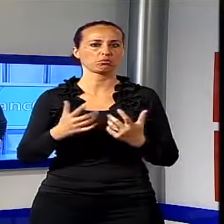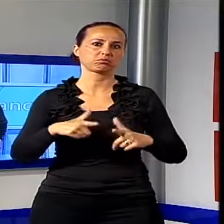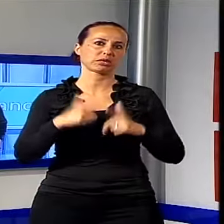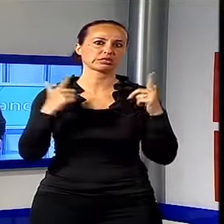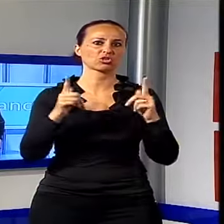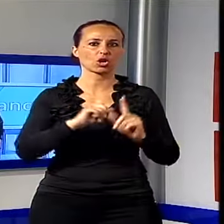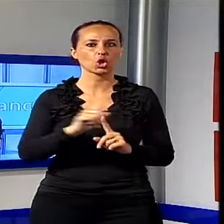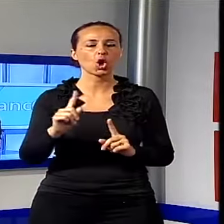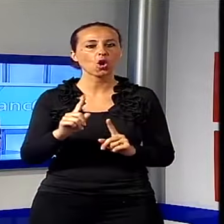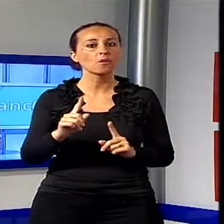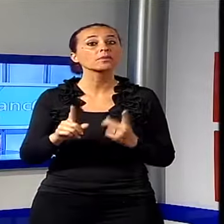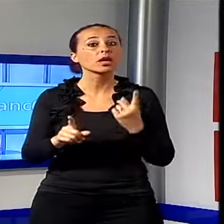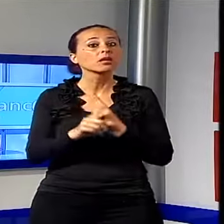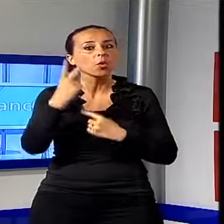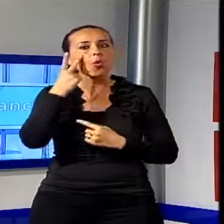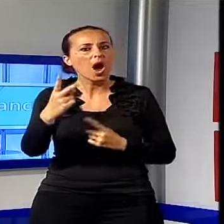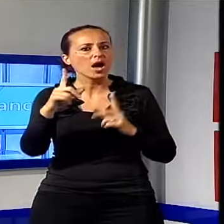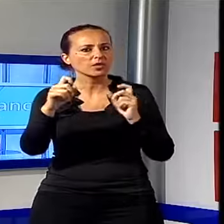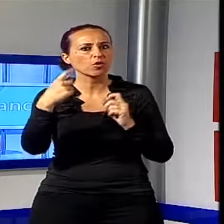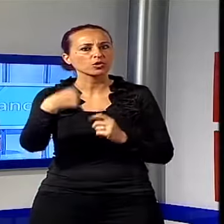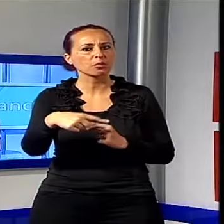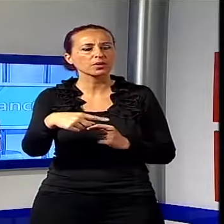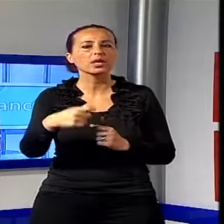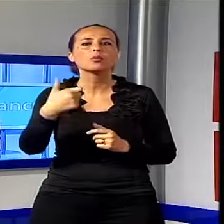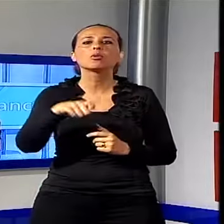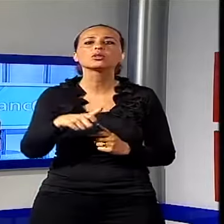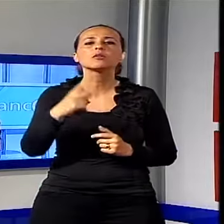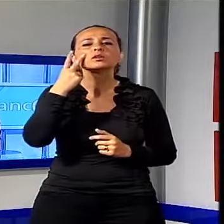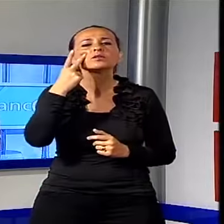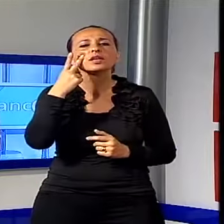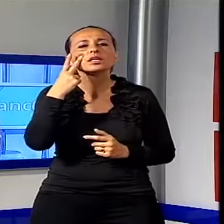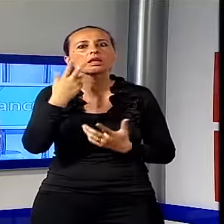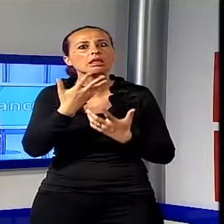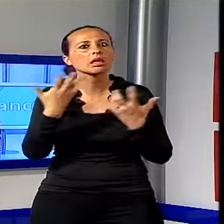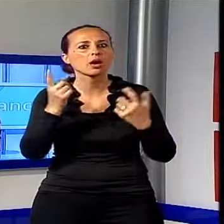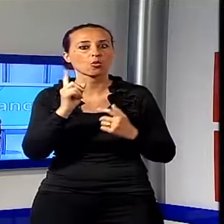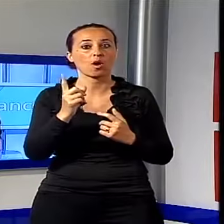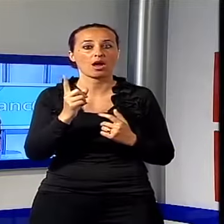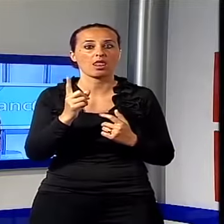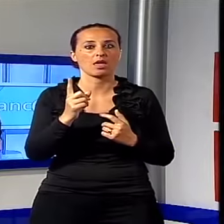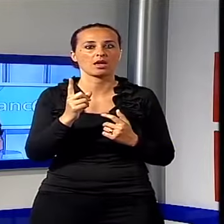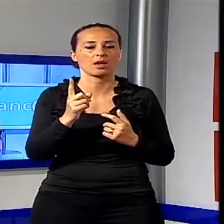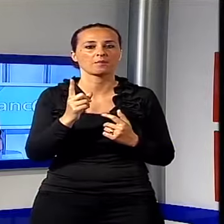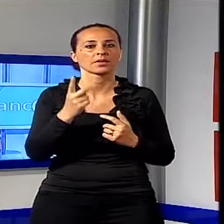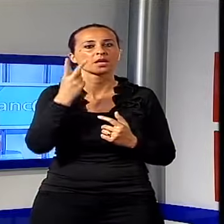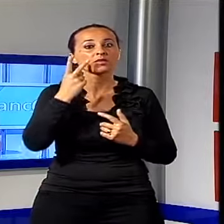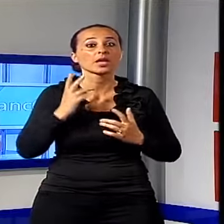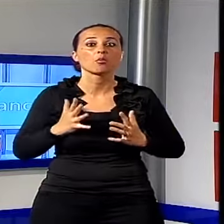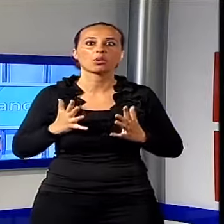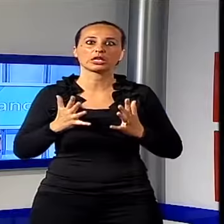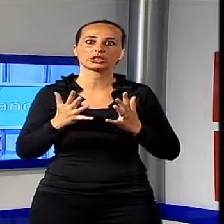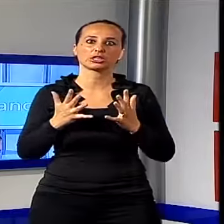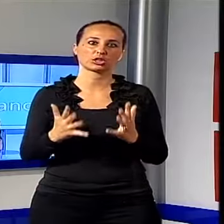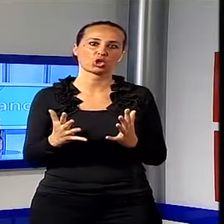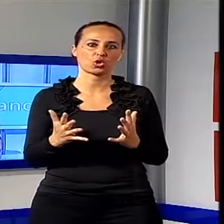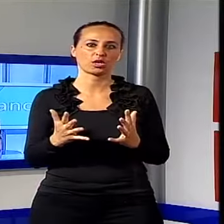foto in bianco e nero perché in tutte queste vi si scorge un elemento oggi raro nel mondo politico, la passione. La passione che